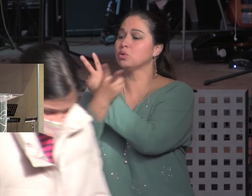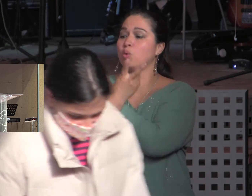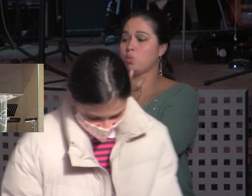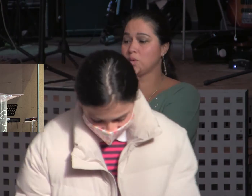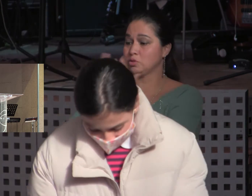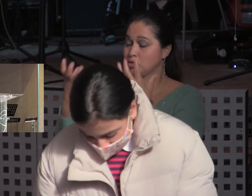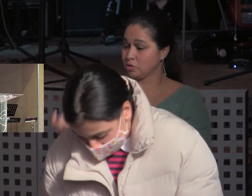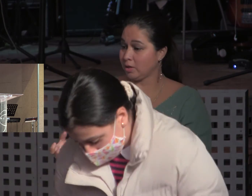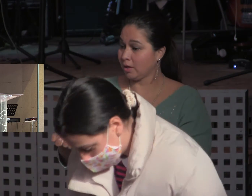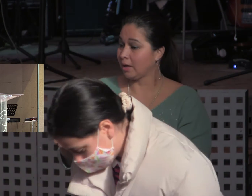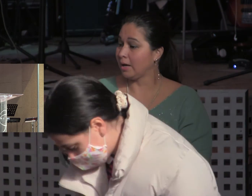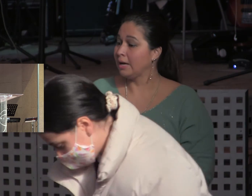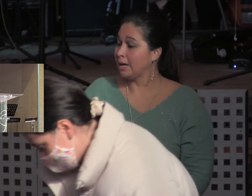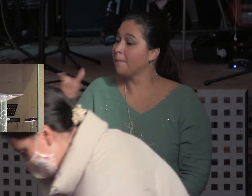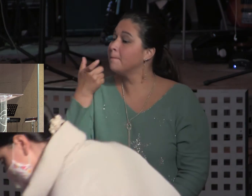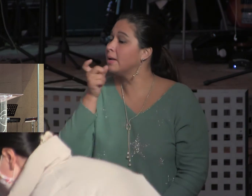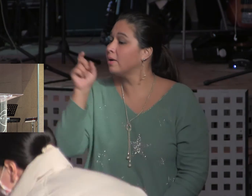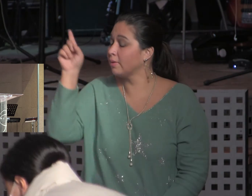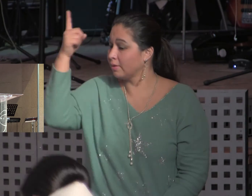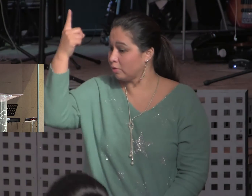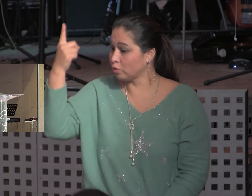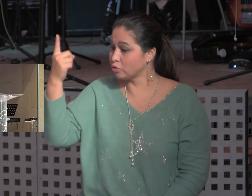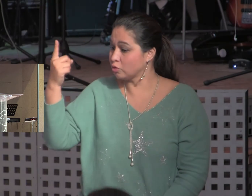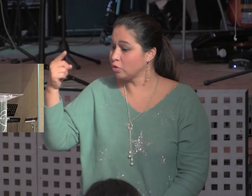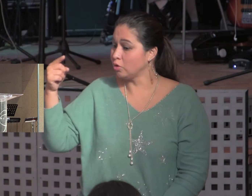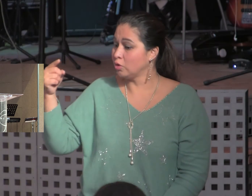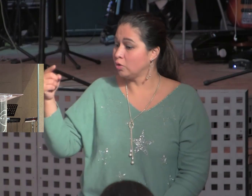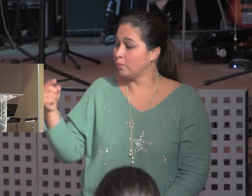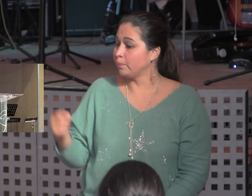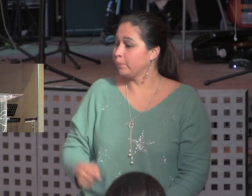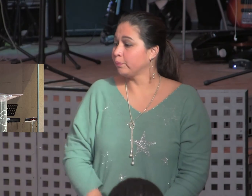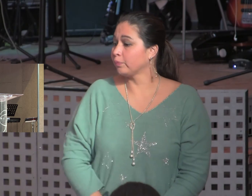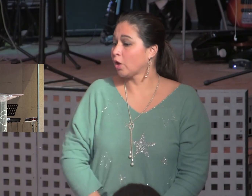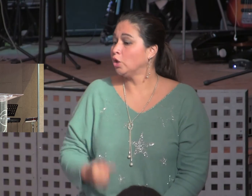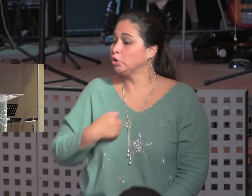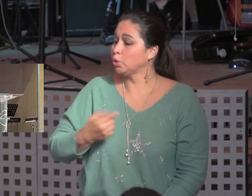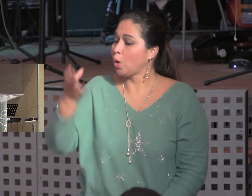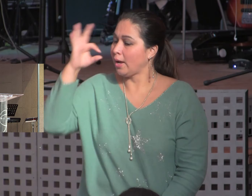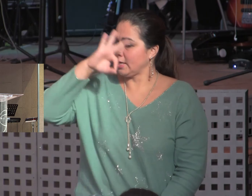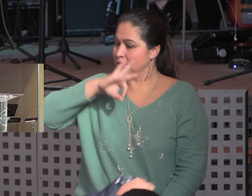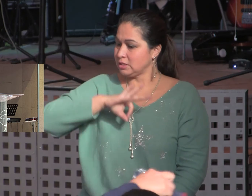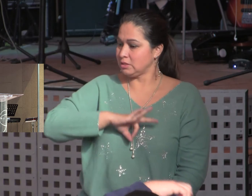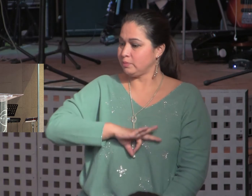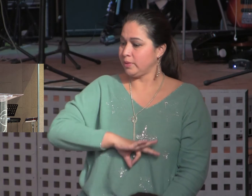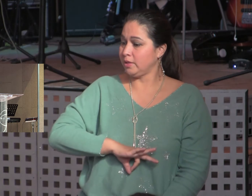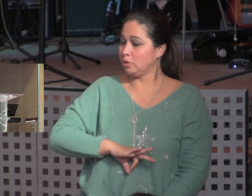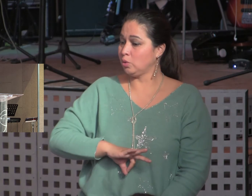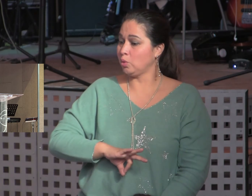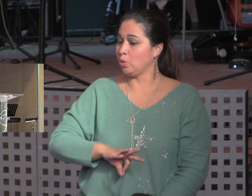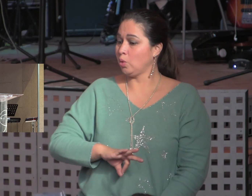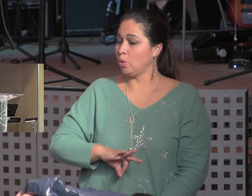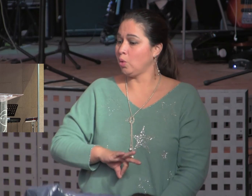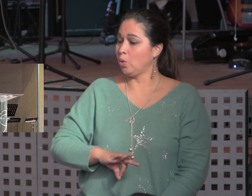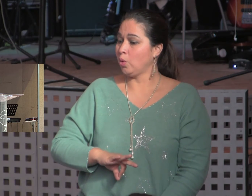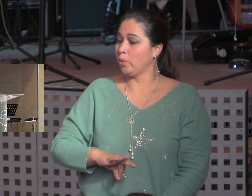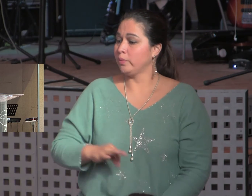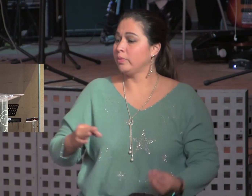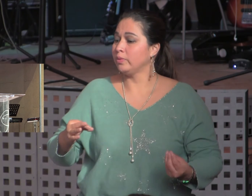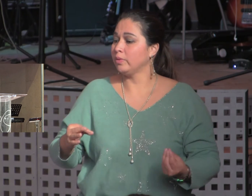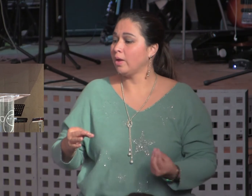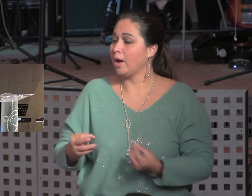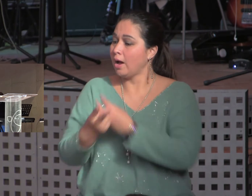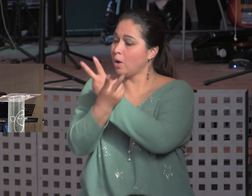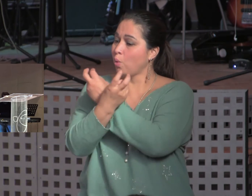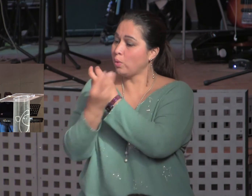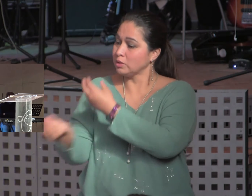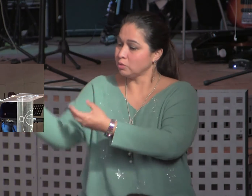Jehová. Así ha dicho Jehová el Señor a estos huesos. He aquí yo hago entrar espíritu en vosotros y viviréis.